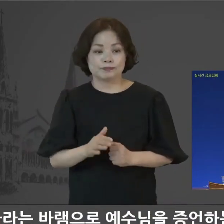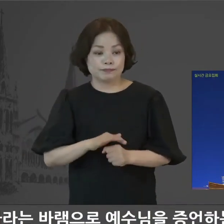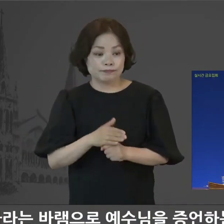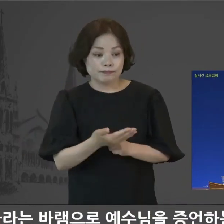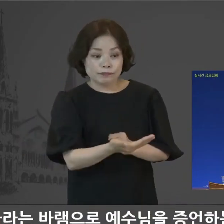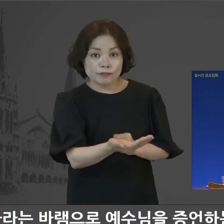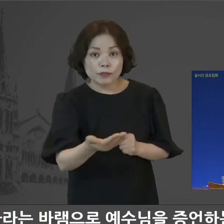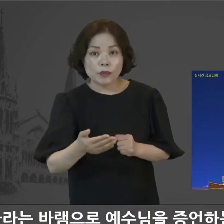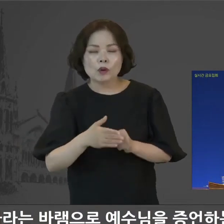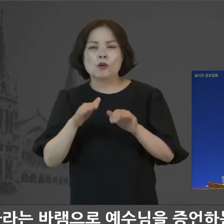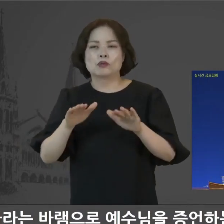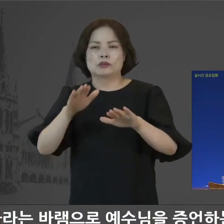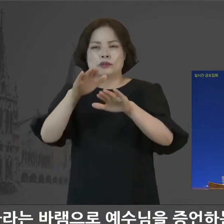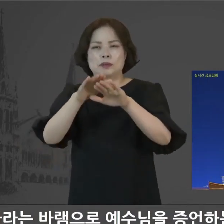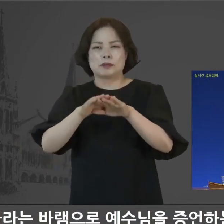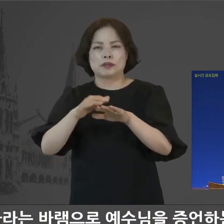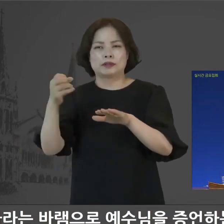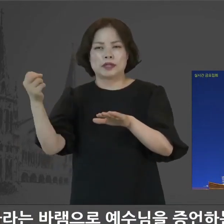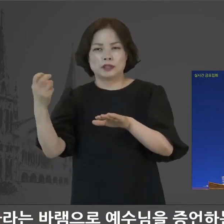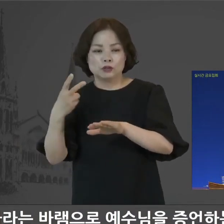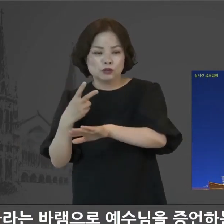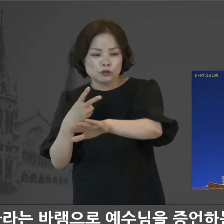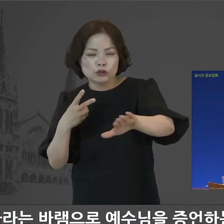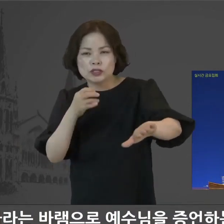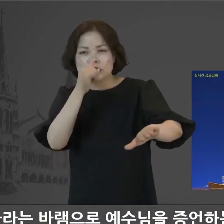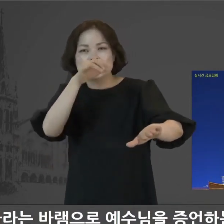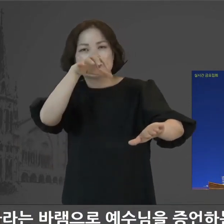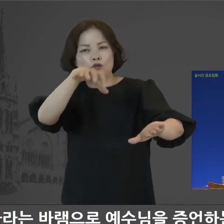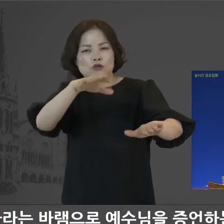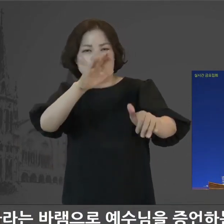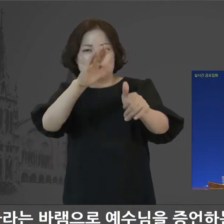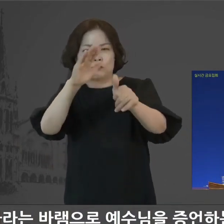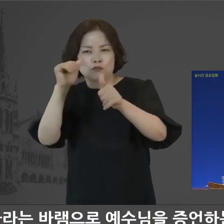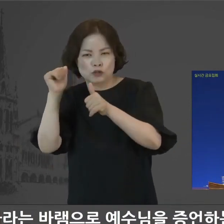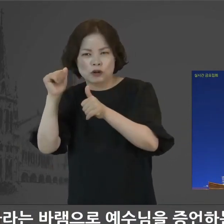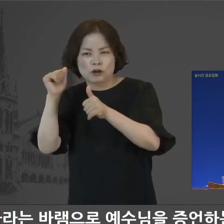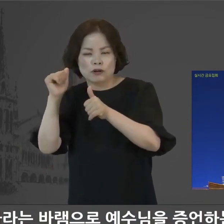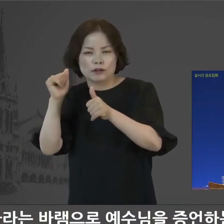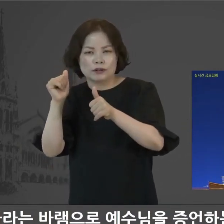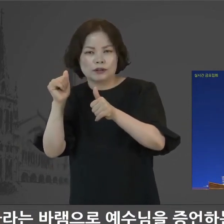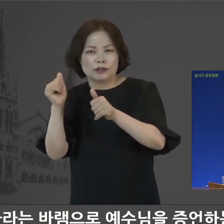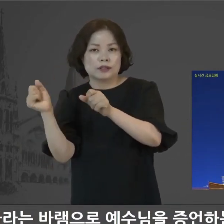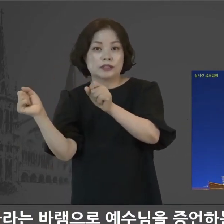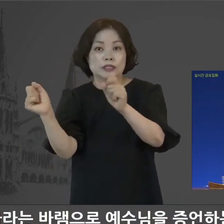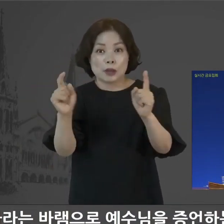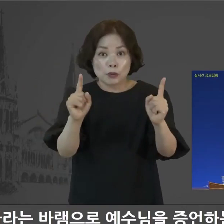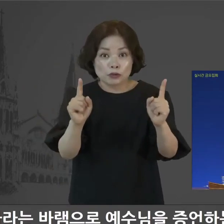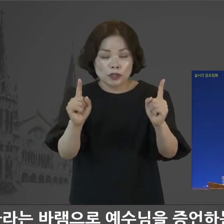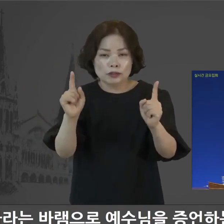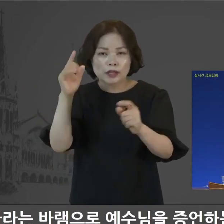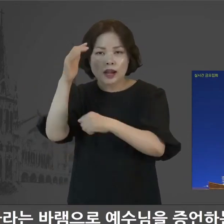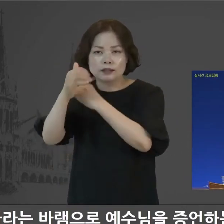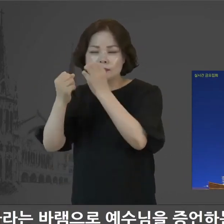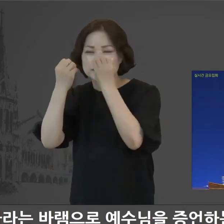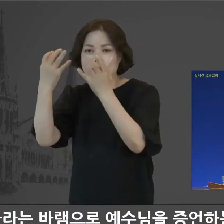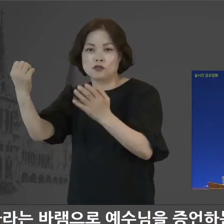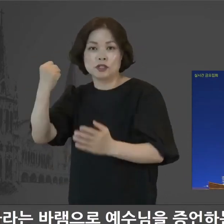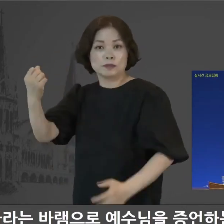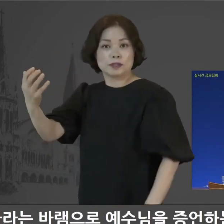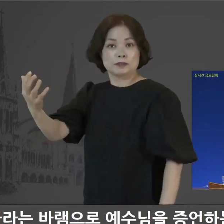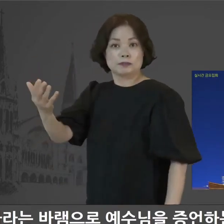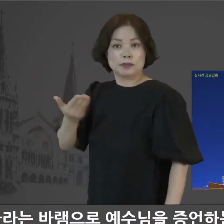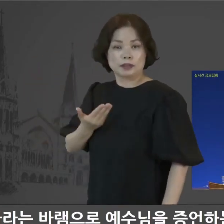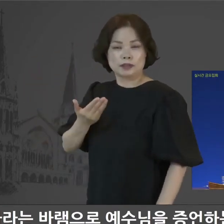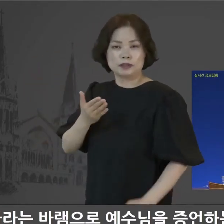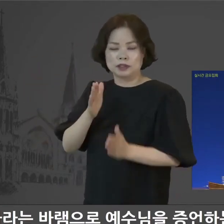여러분, 오늘 예배가 다시 한번 우리를 있는 곳에서 불러 일으켜 세우는 하나님의 새로운 힘을 얻는 이